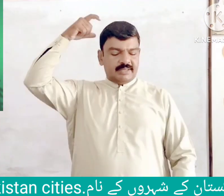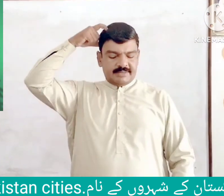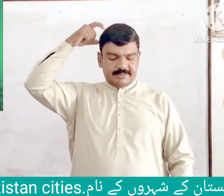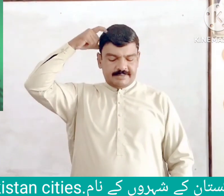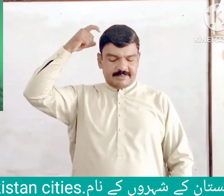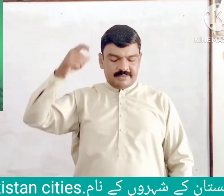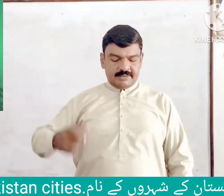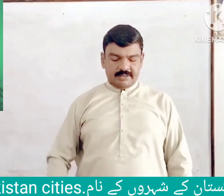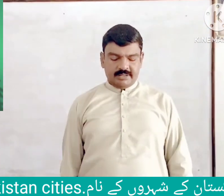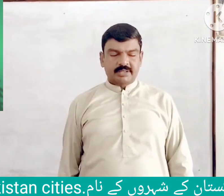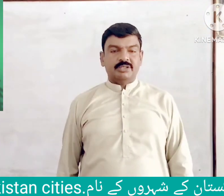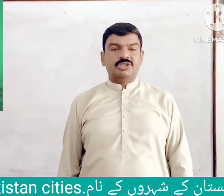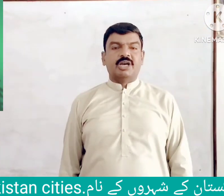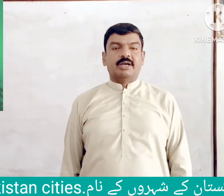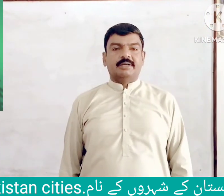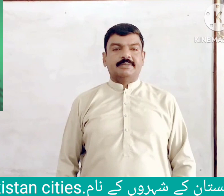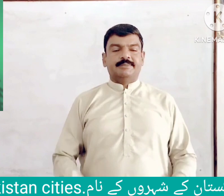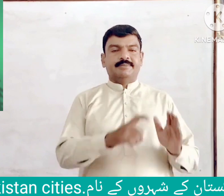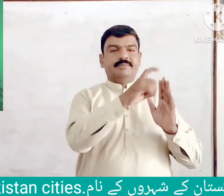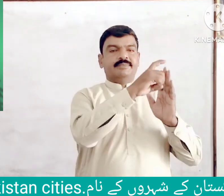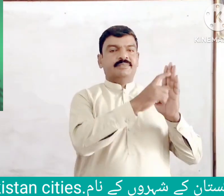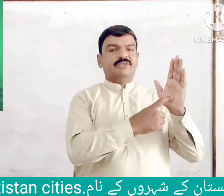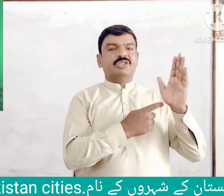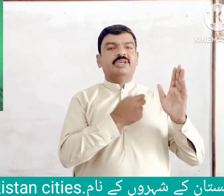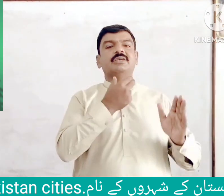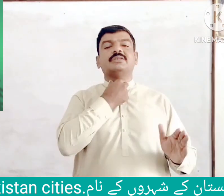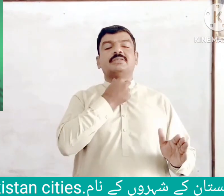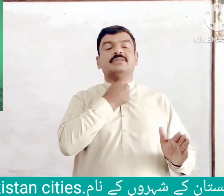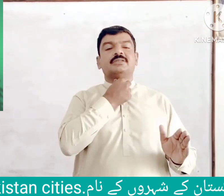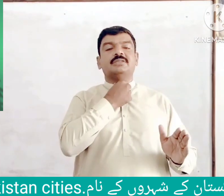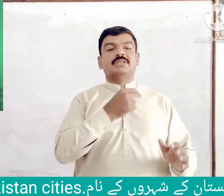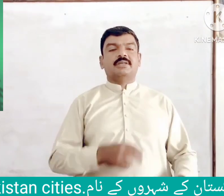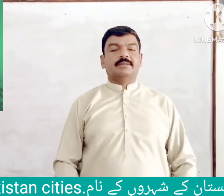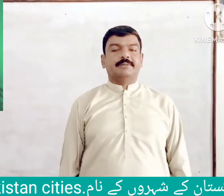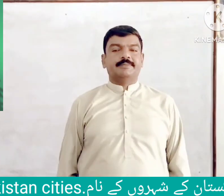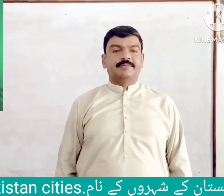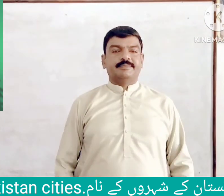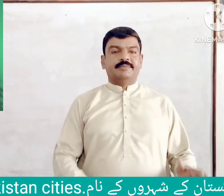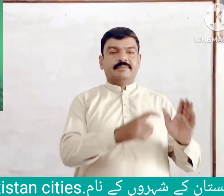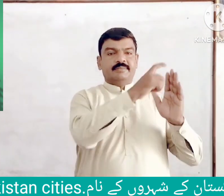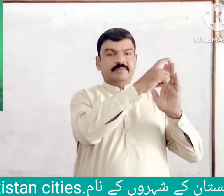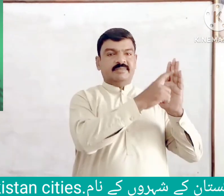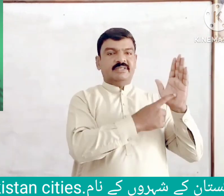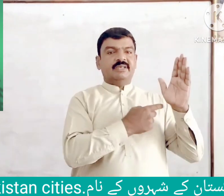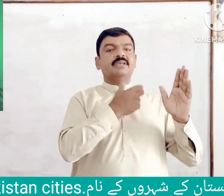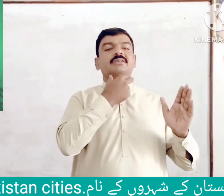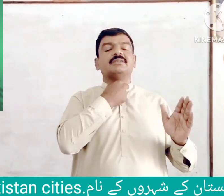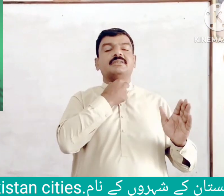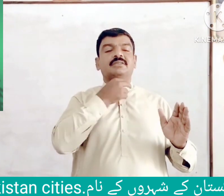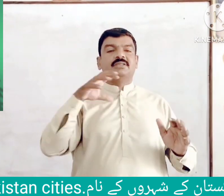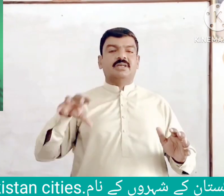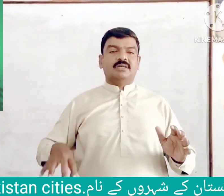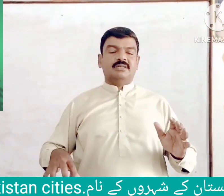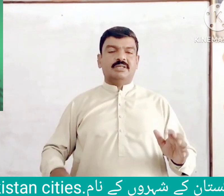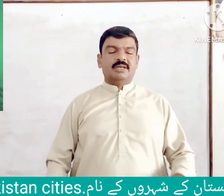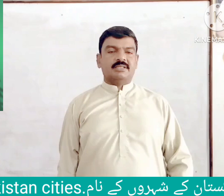गुजरात। जंग, J, जंग, J, जंग जगह का